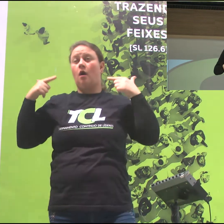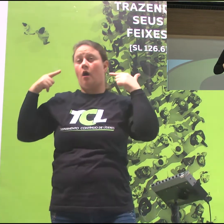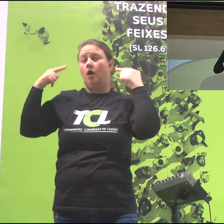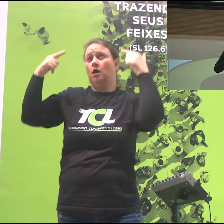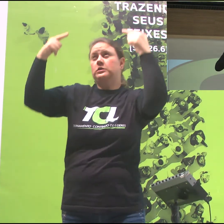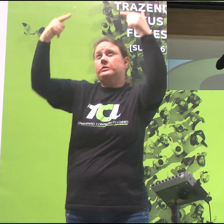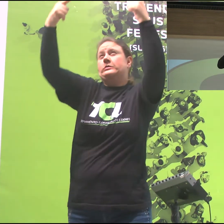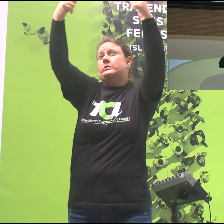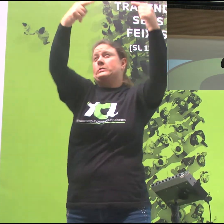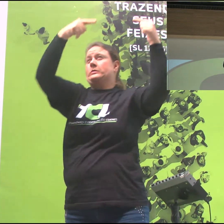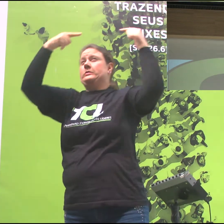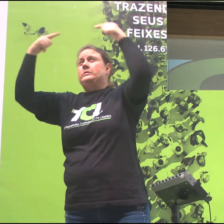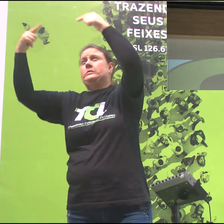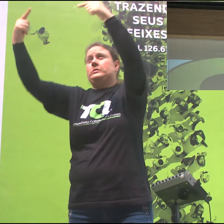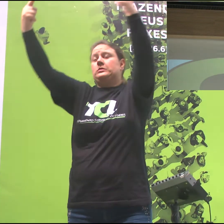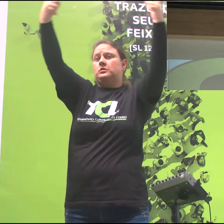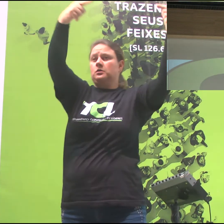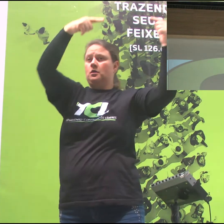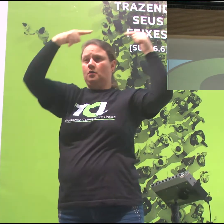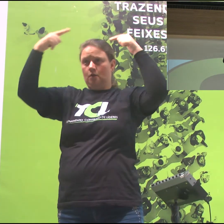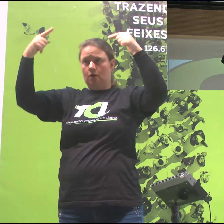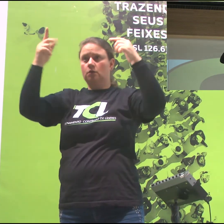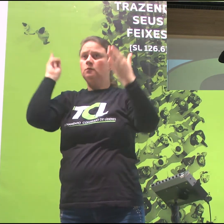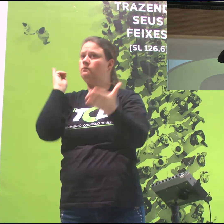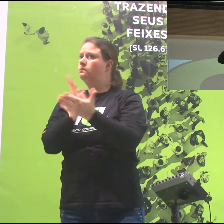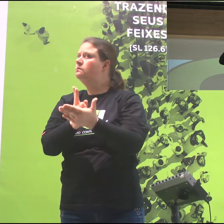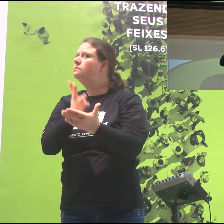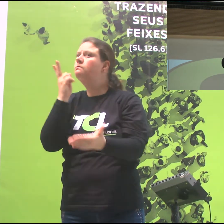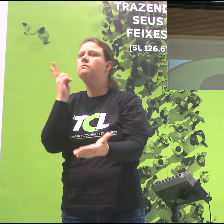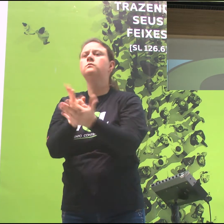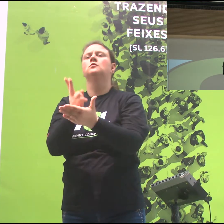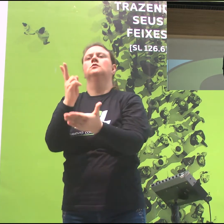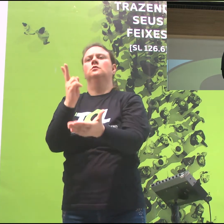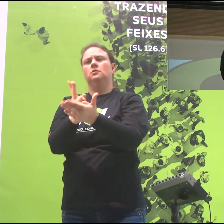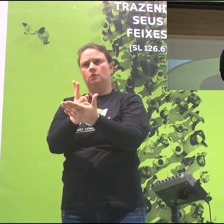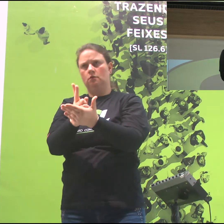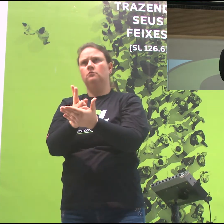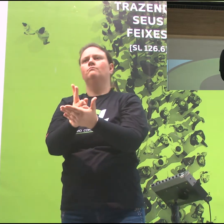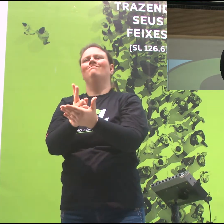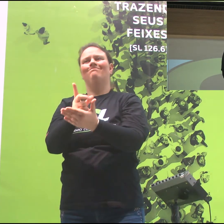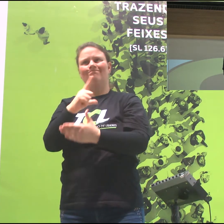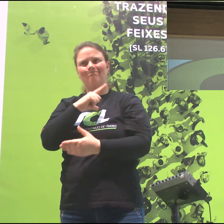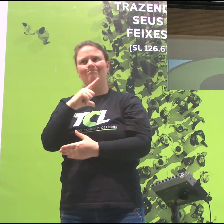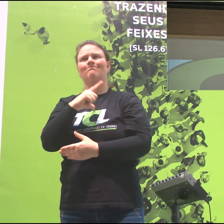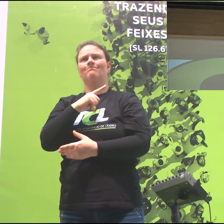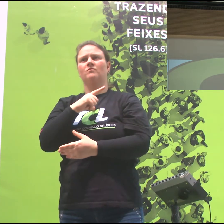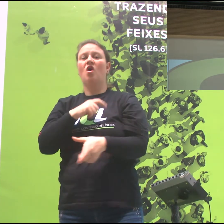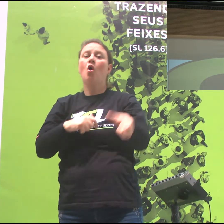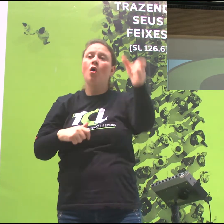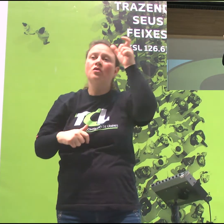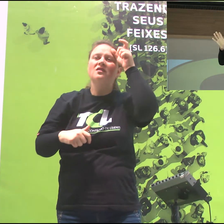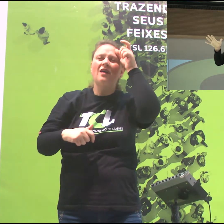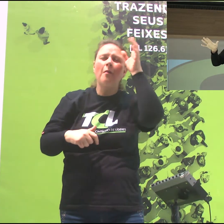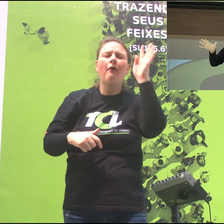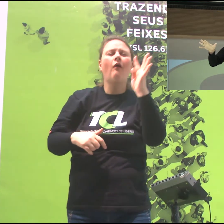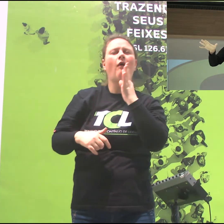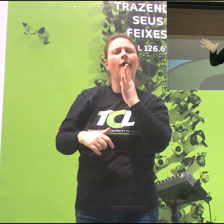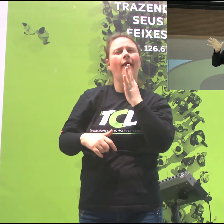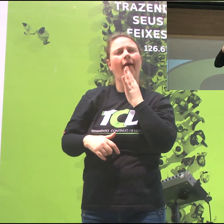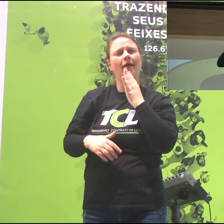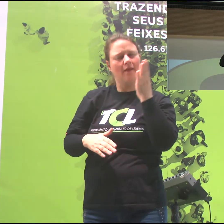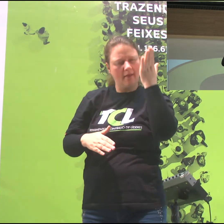constante, existe um custo real para que nós adoremos ao Senhor em espírito e em verdade. Então, o diabo, sabendo